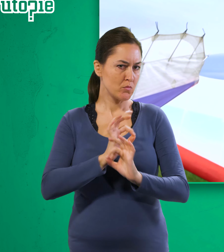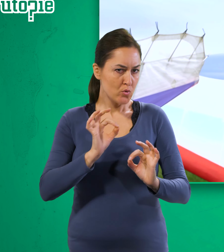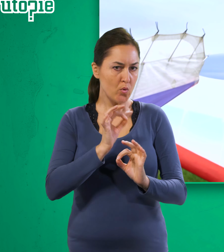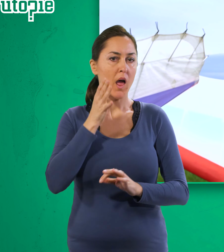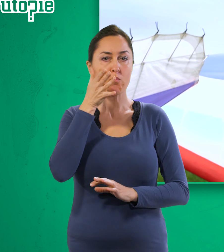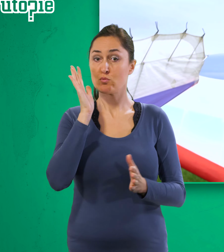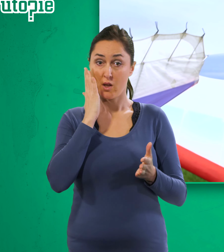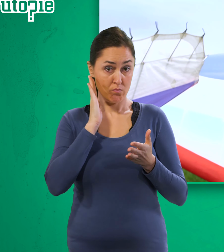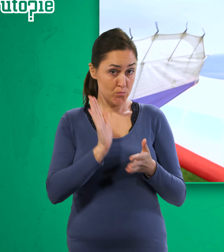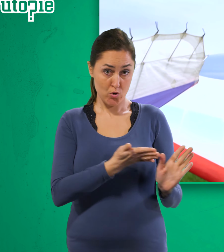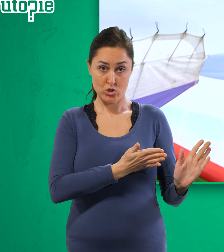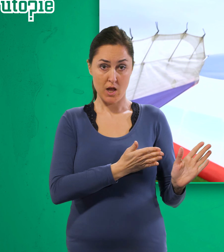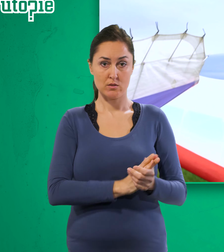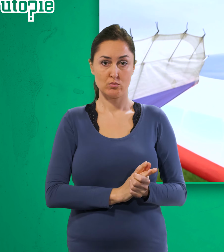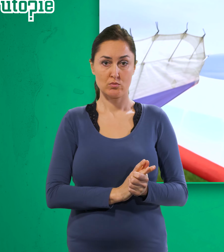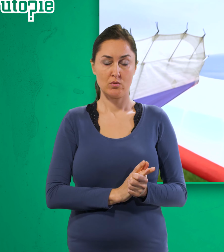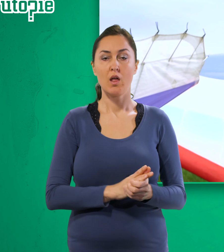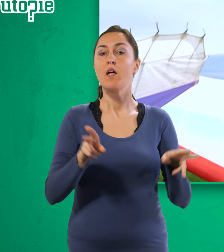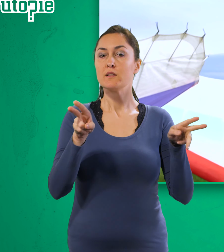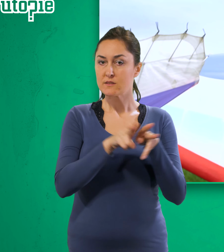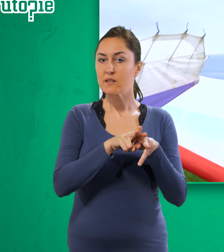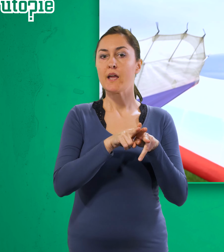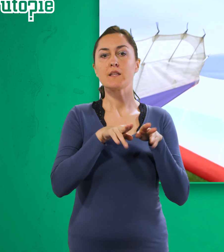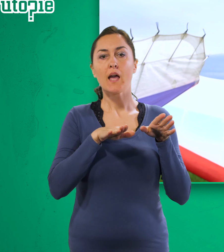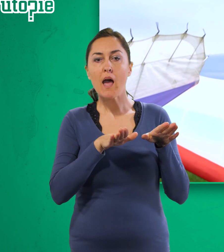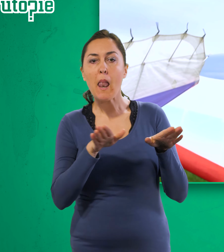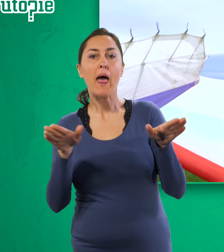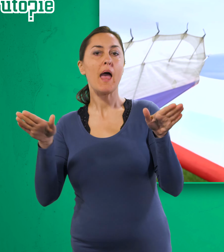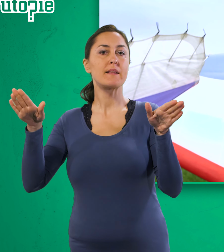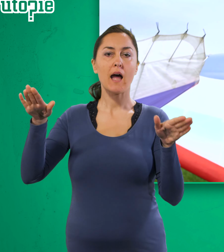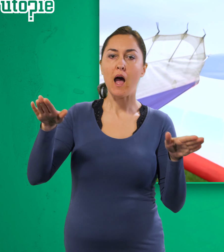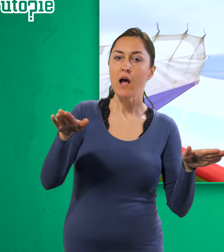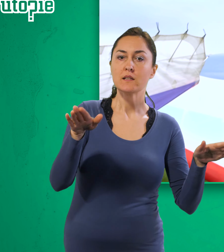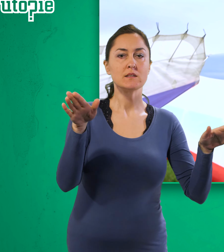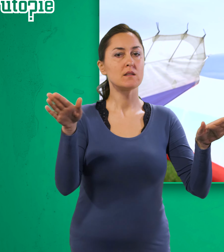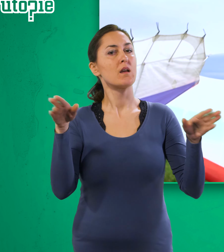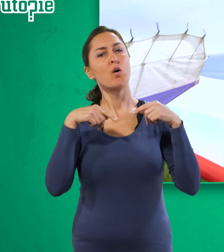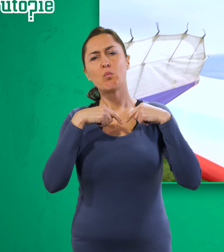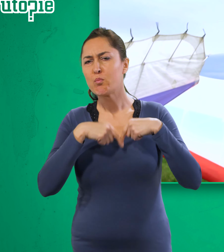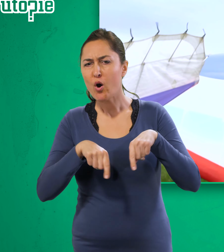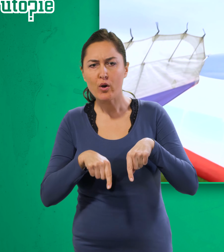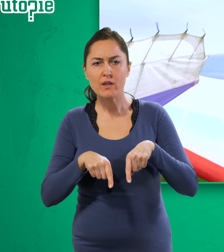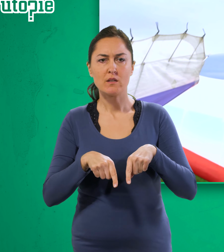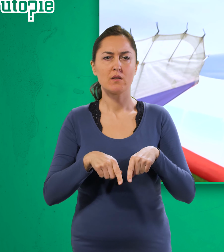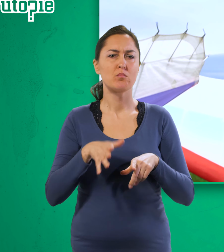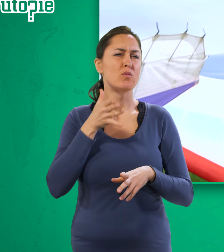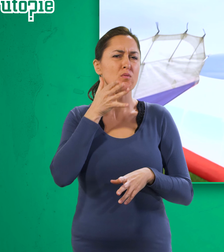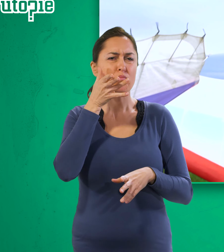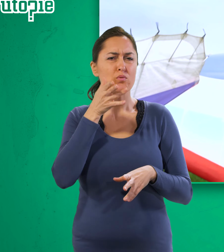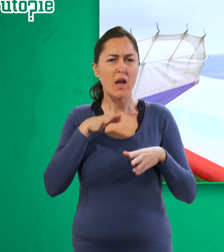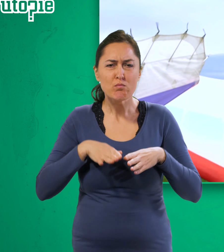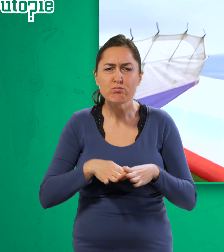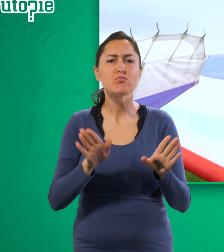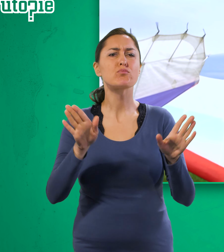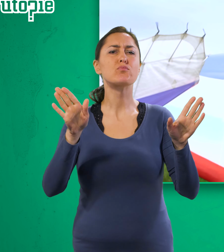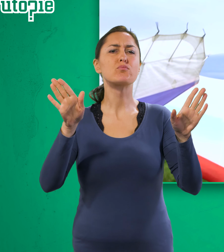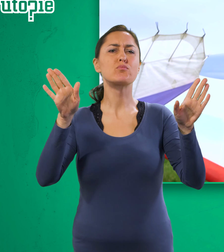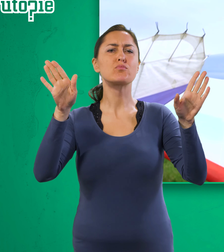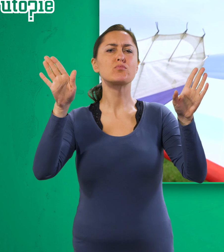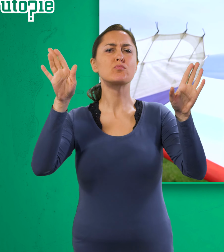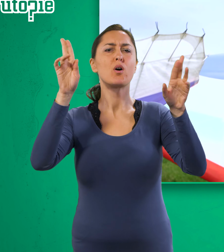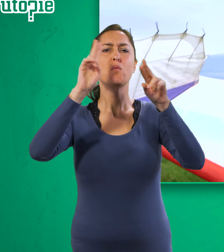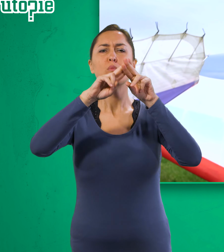a já víru při lítání v to, že to dobře dopadne, spíš obecně, když jako teda chodím lítat a slyším občas, že jsou nějaké nehody, tak